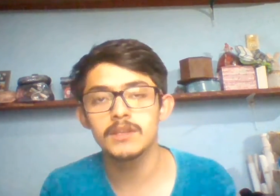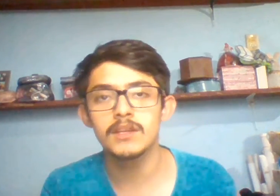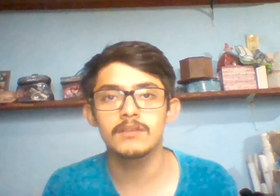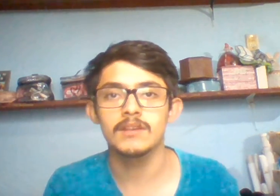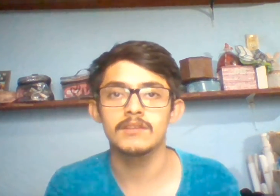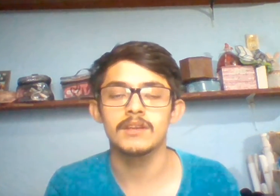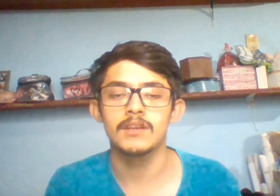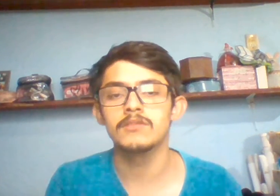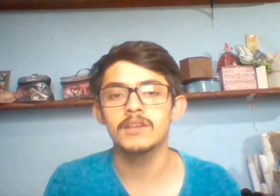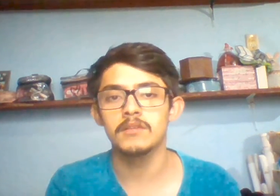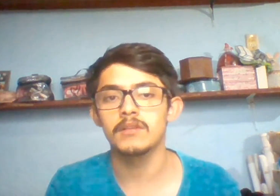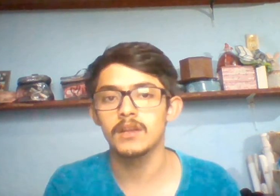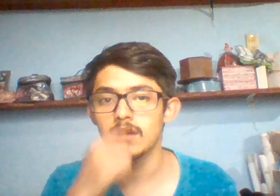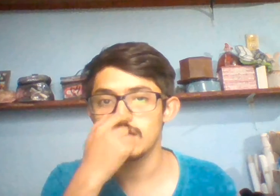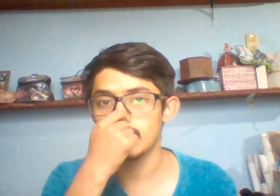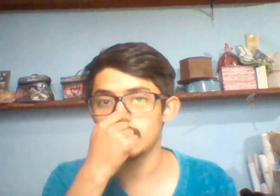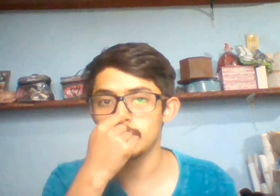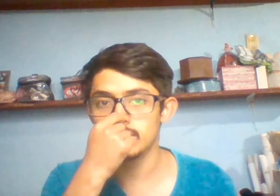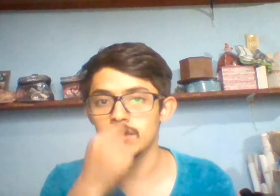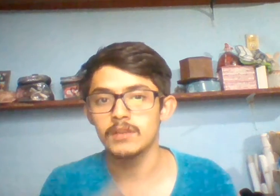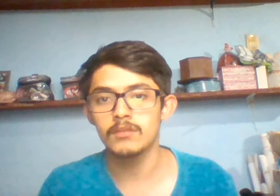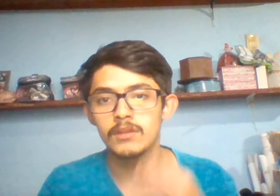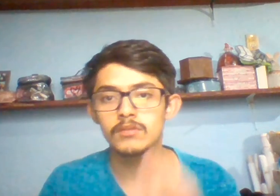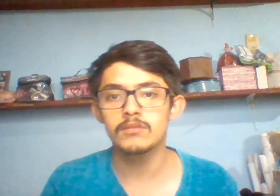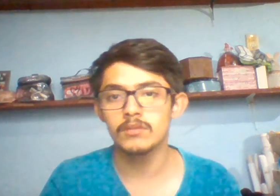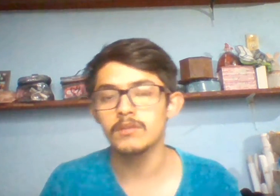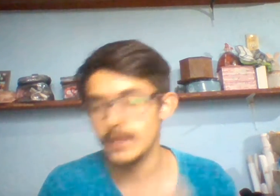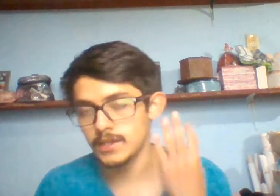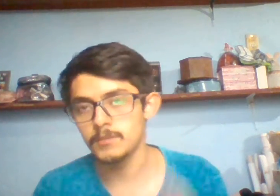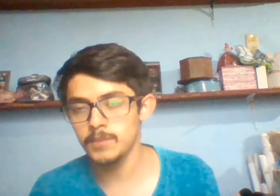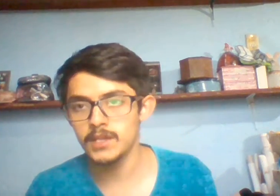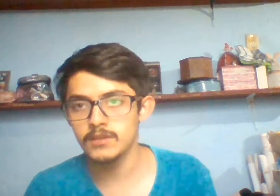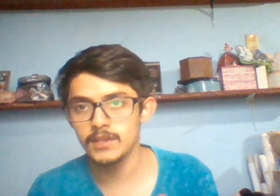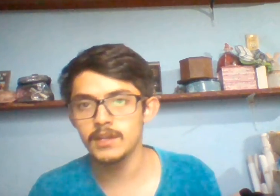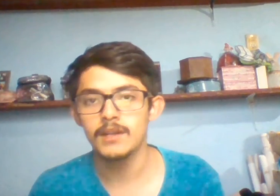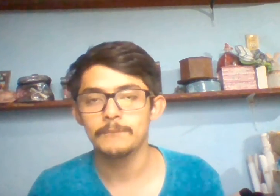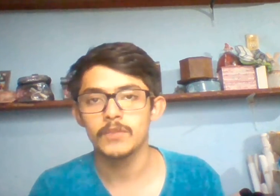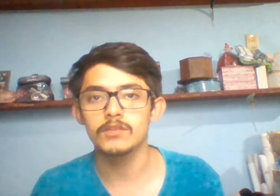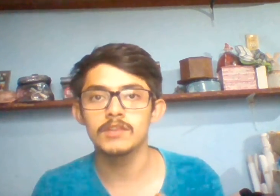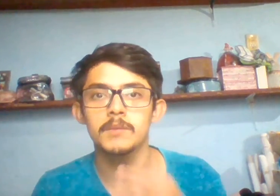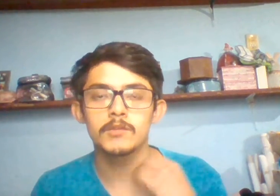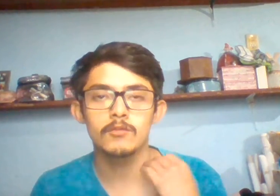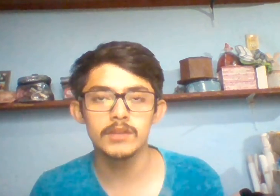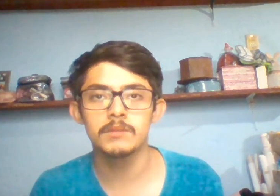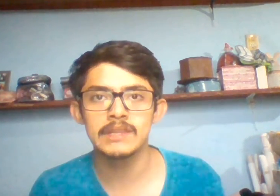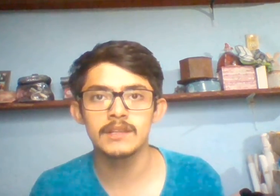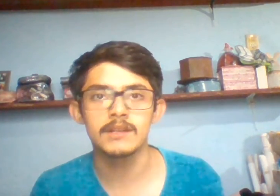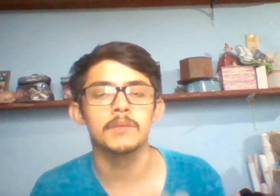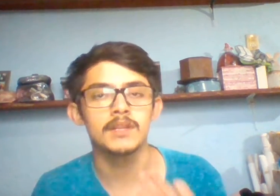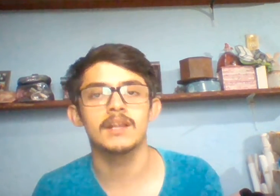matemáticas, ellos hacen que el diámetro de todo el conductor, entre más pequeño sea, nosotros sabemos cuánto va a tener que medir el